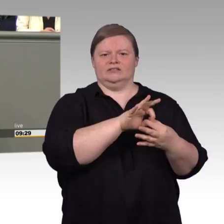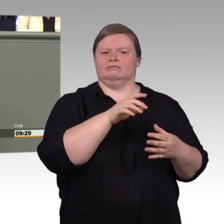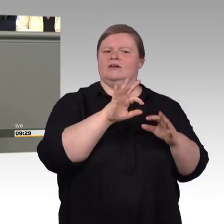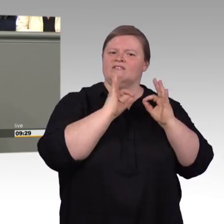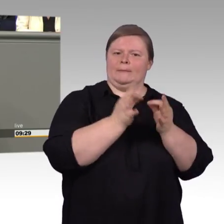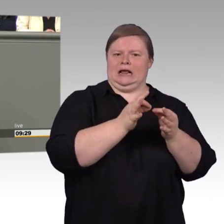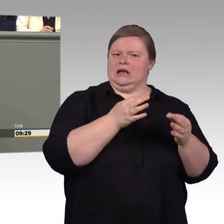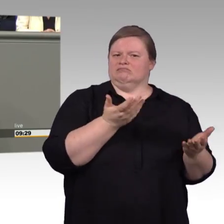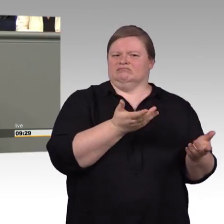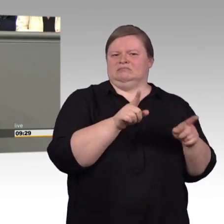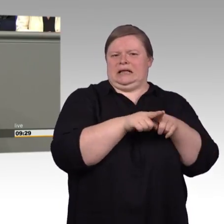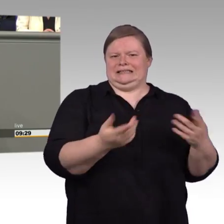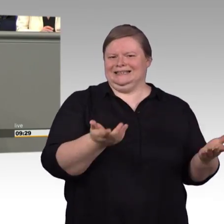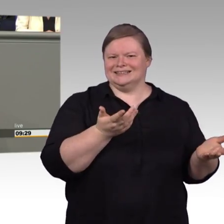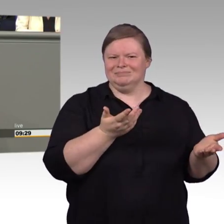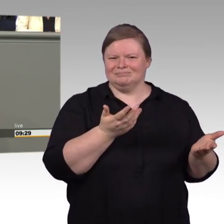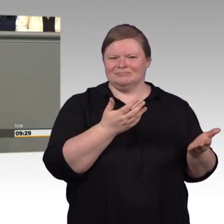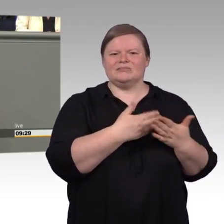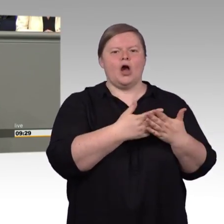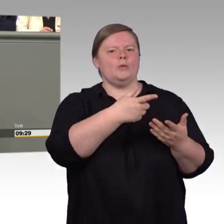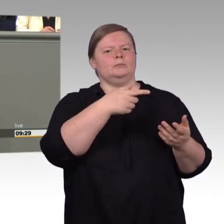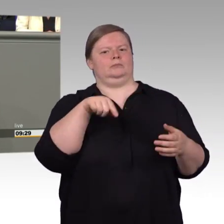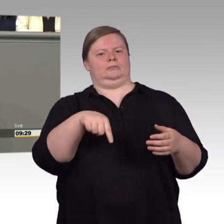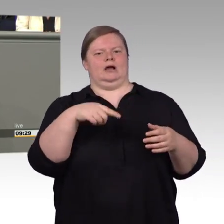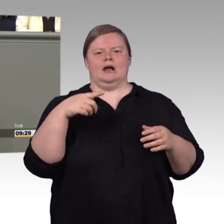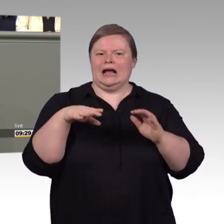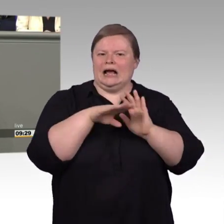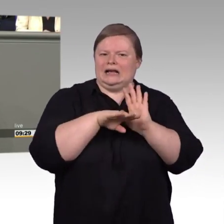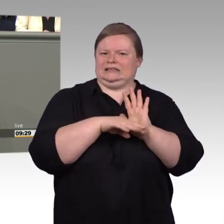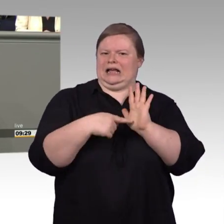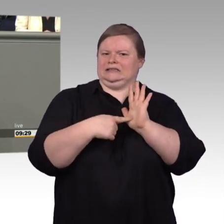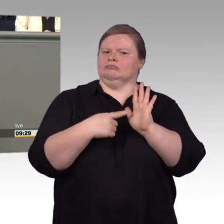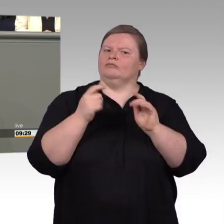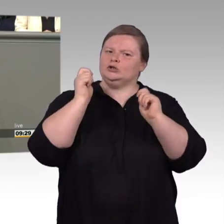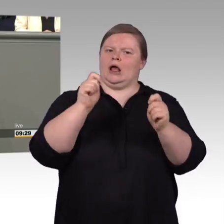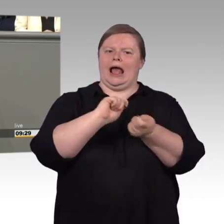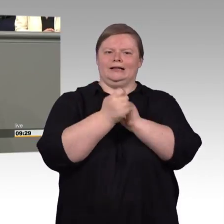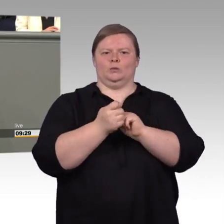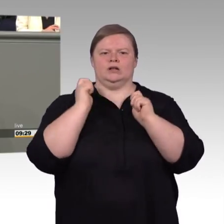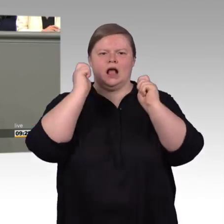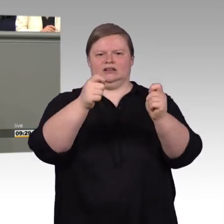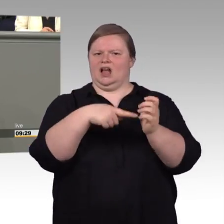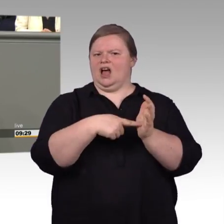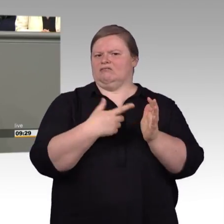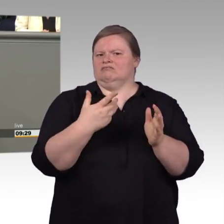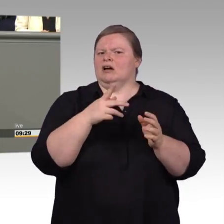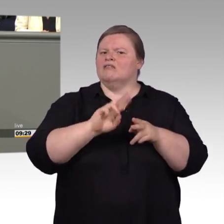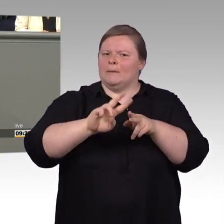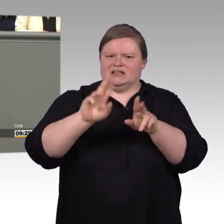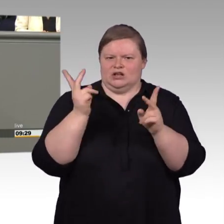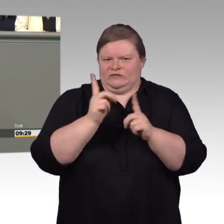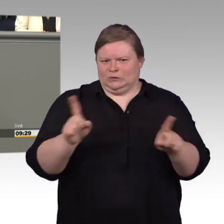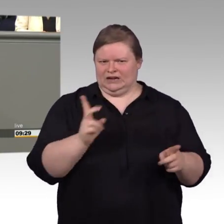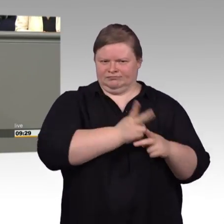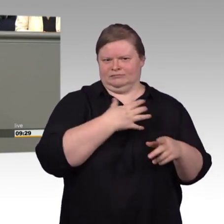das Verfahren anhalten bis zur Entscheidung in der MFK. Aber weder hat das Musterurteil eine Bindungswirkung, das Gericht kann also